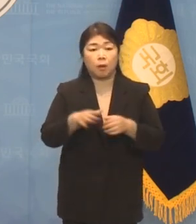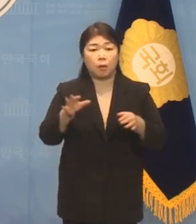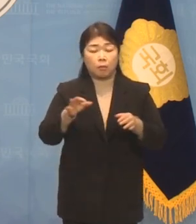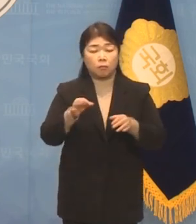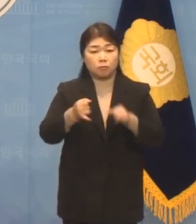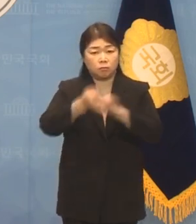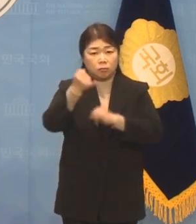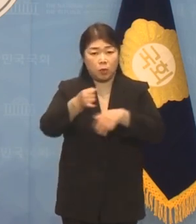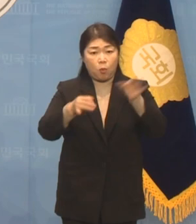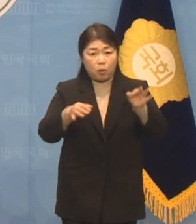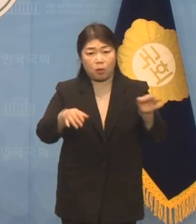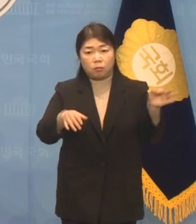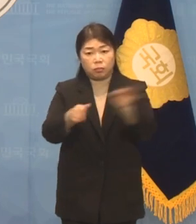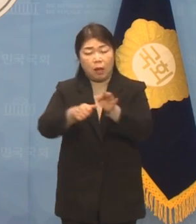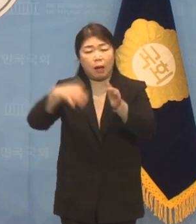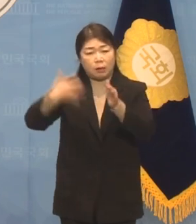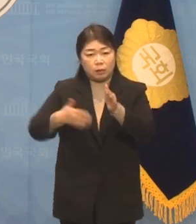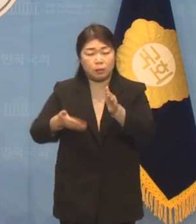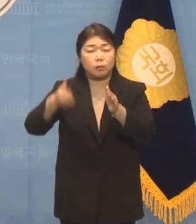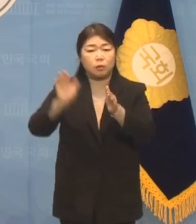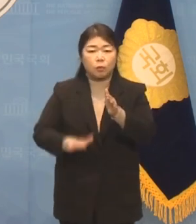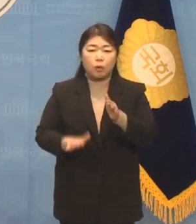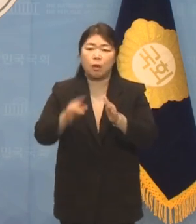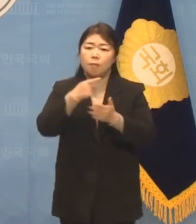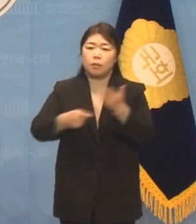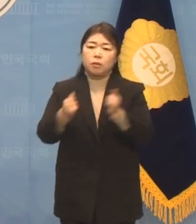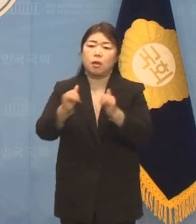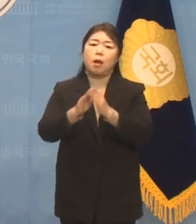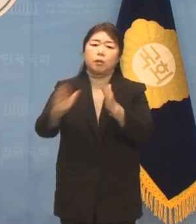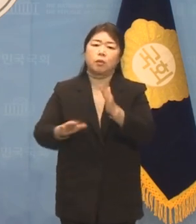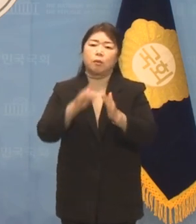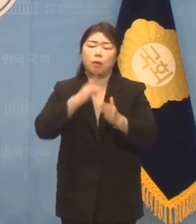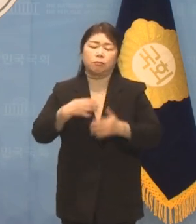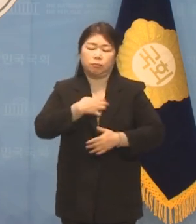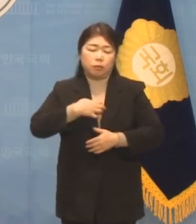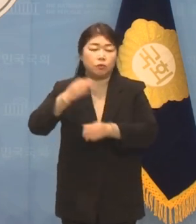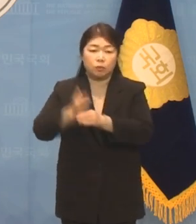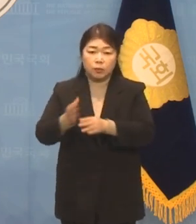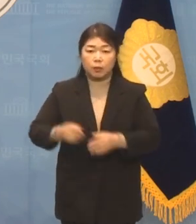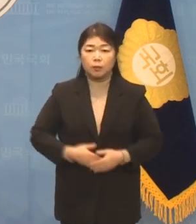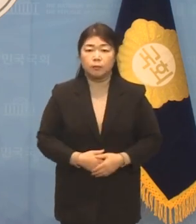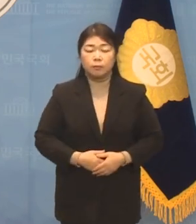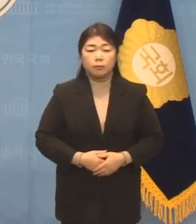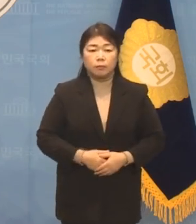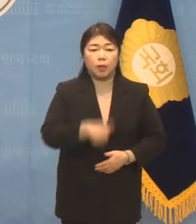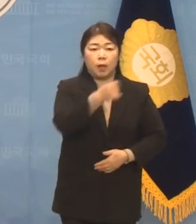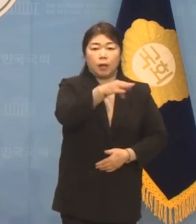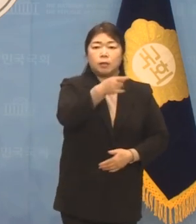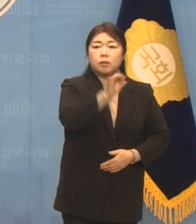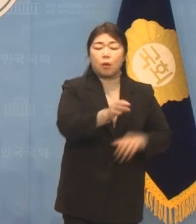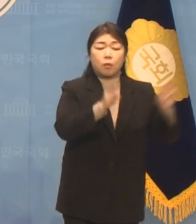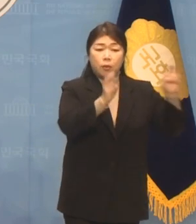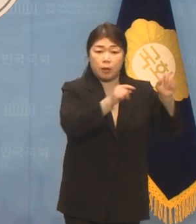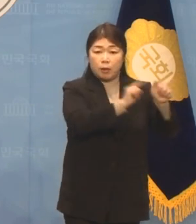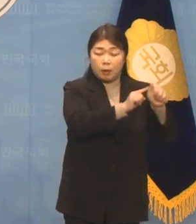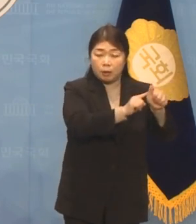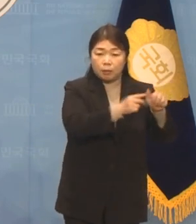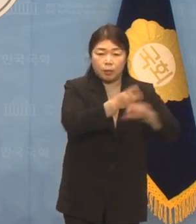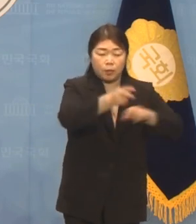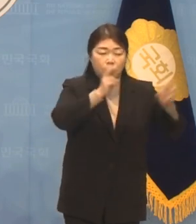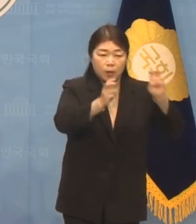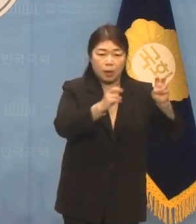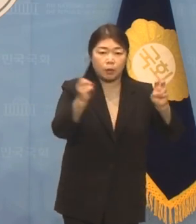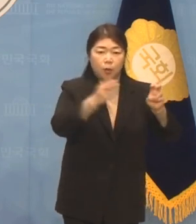여전히 상복을 벗지 못하는 유가족들만 남아 있습니다. 해성운수와 모회사인 동운그룹에 대한 엄중